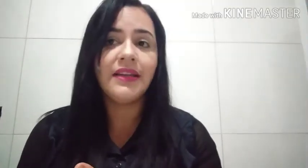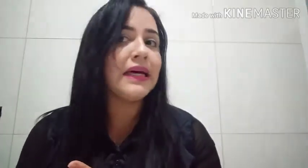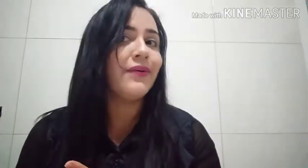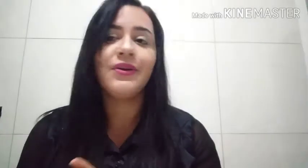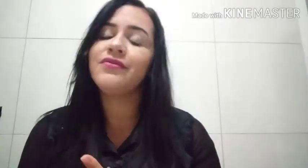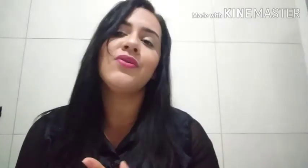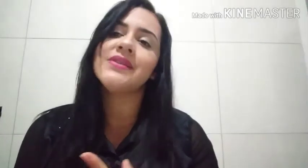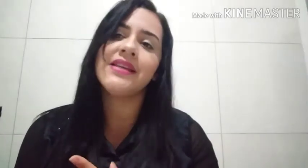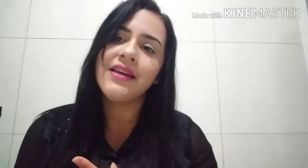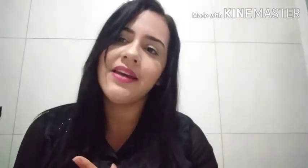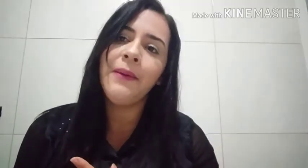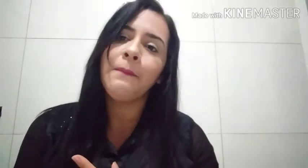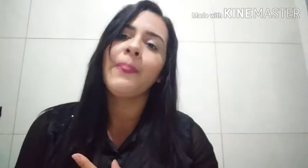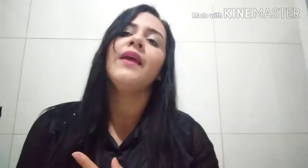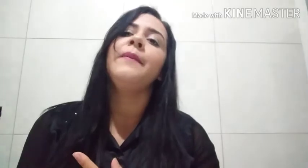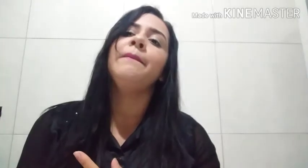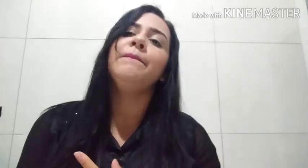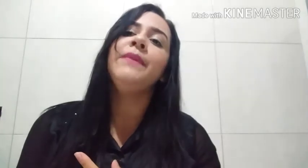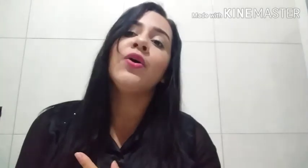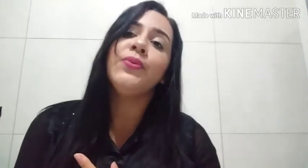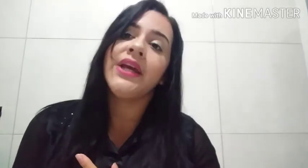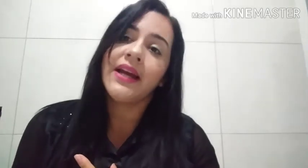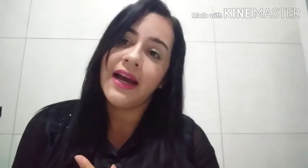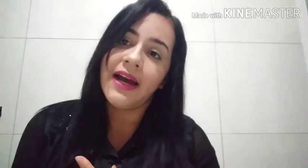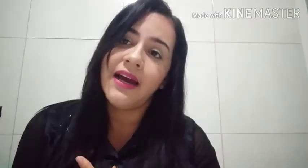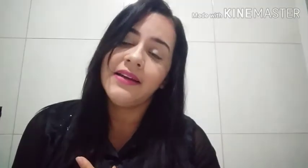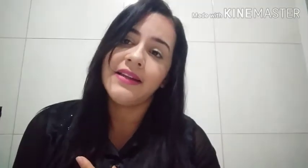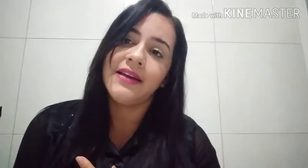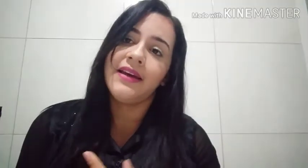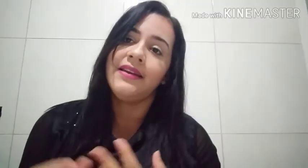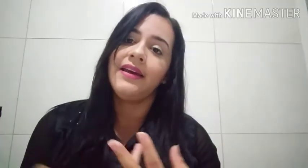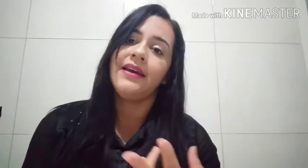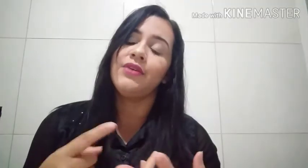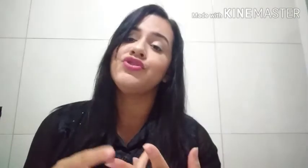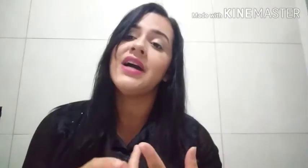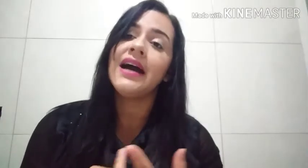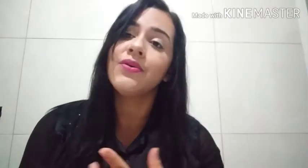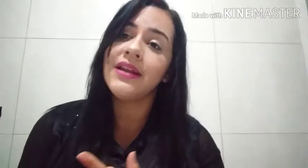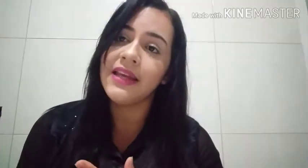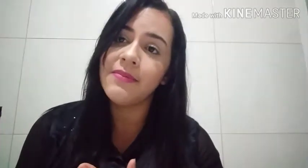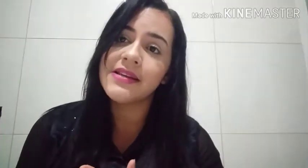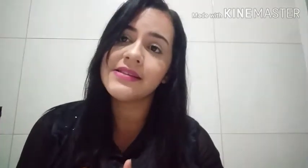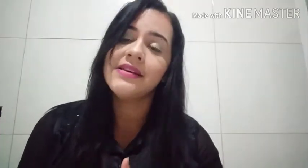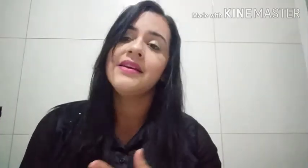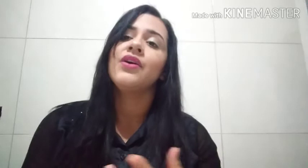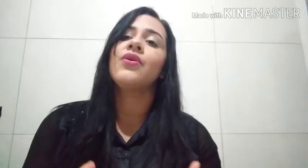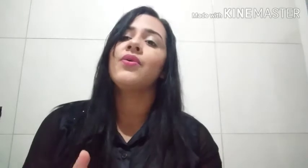não, eu não vou conseguir me comunicar, ter um diálogo em Libras